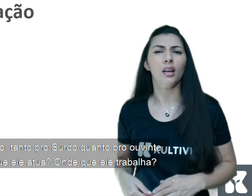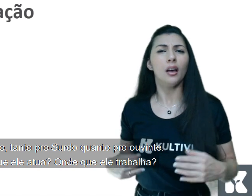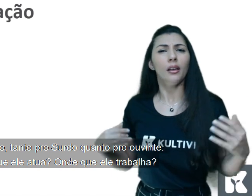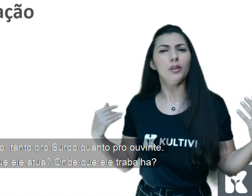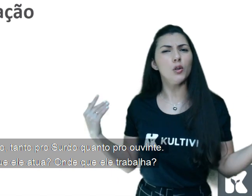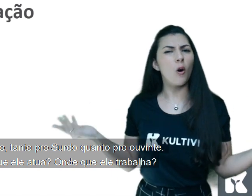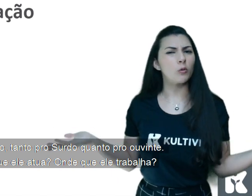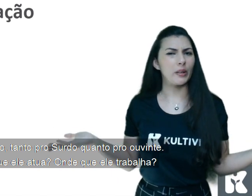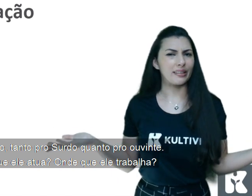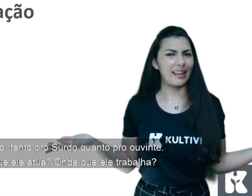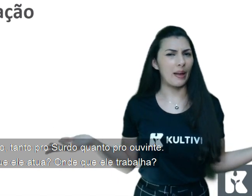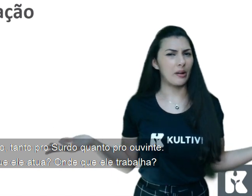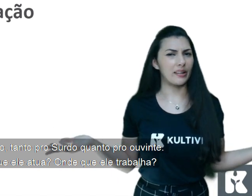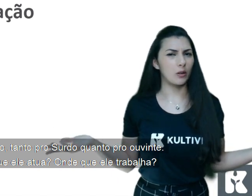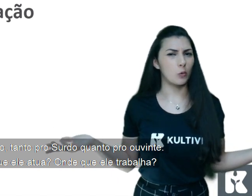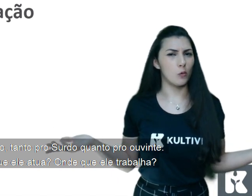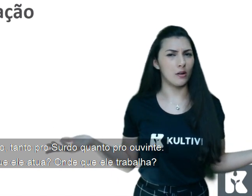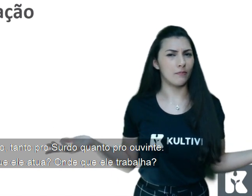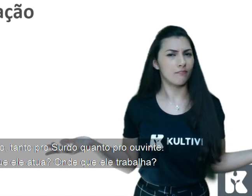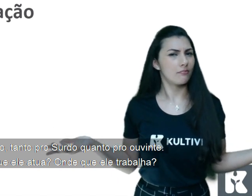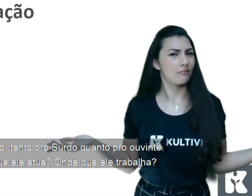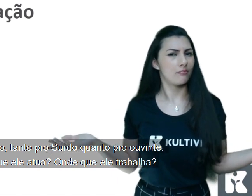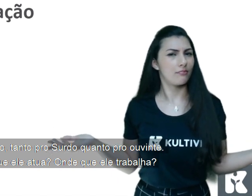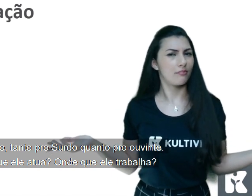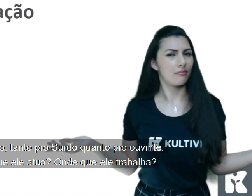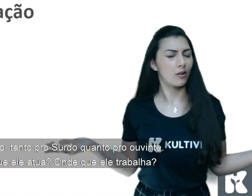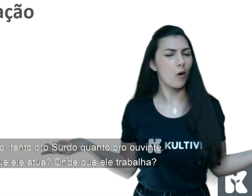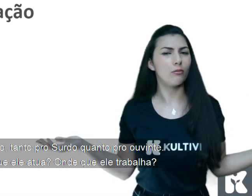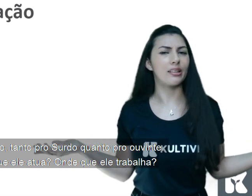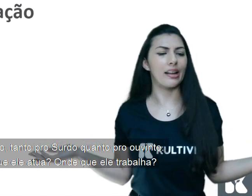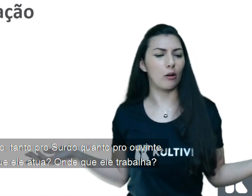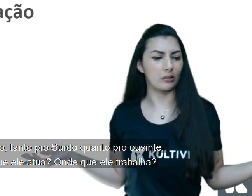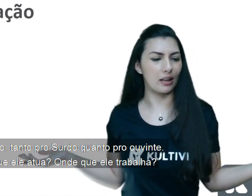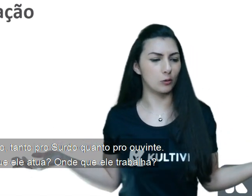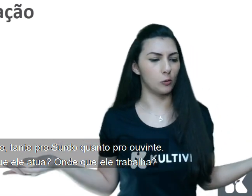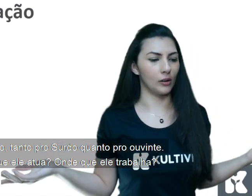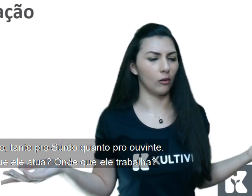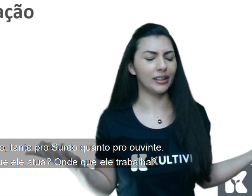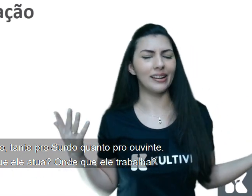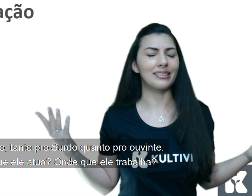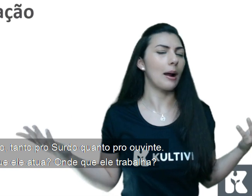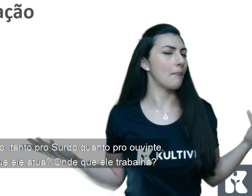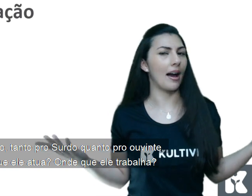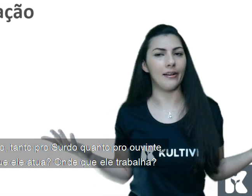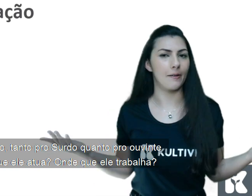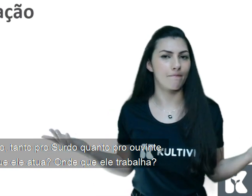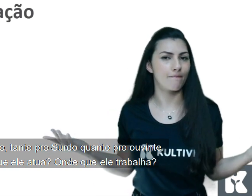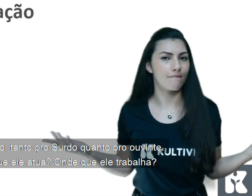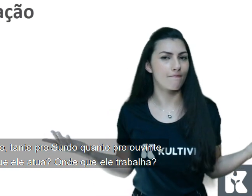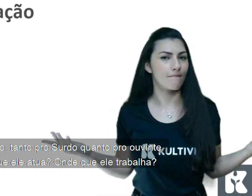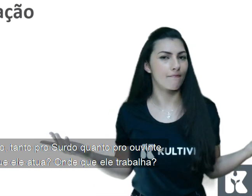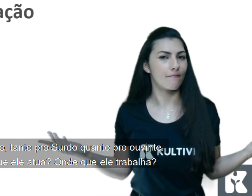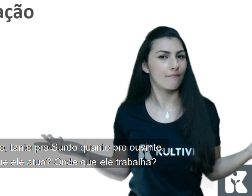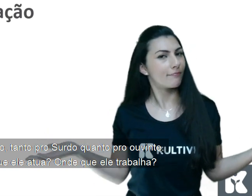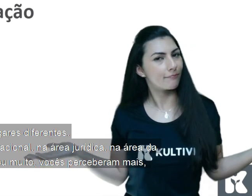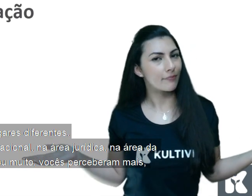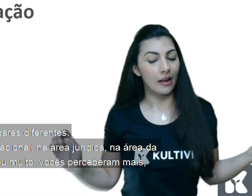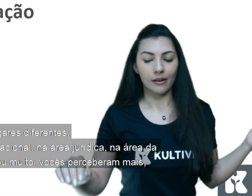ouvinte. E onde o intérprete atua? Onde que ele atua? Onde que ele trabalha?